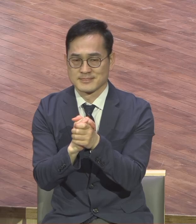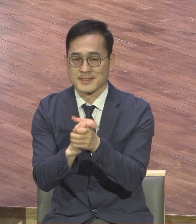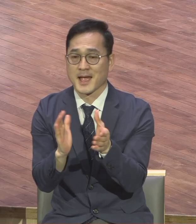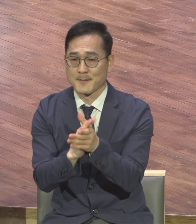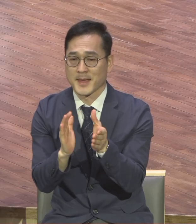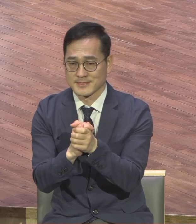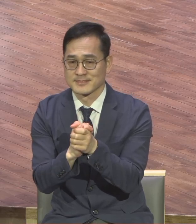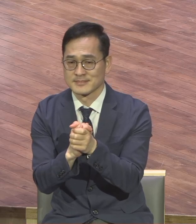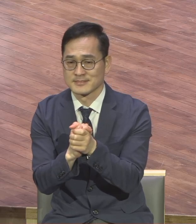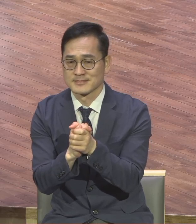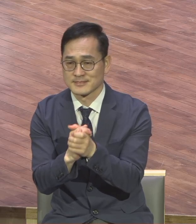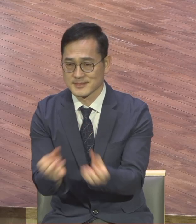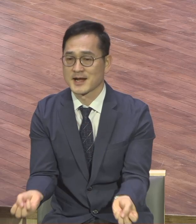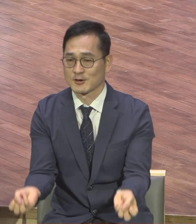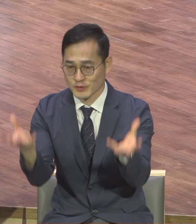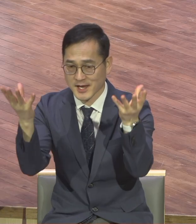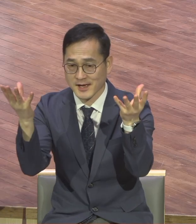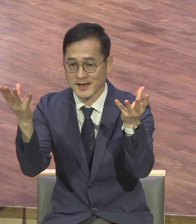할렐루야.